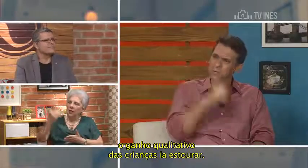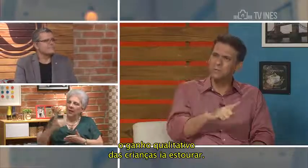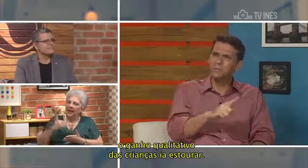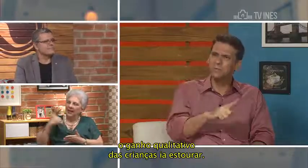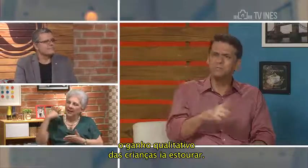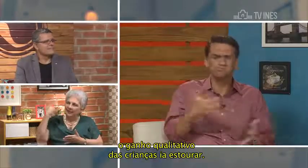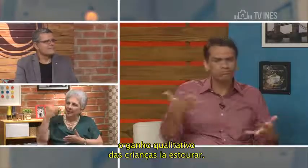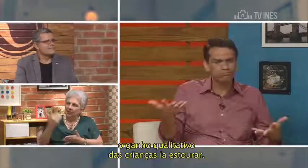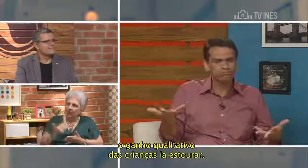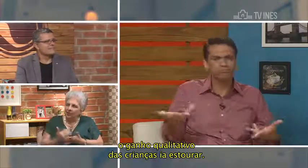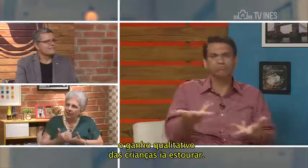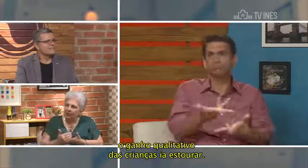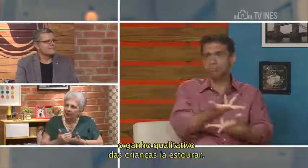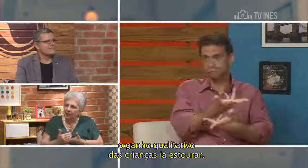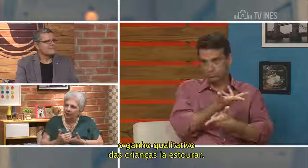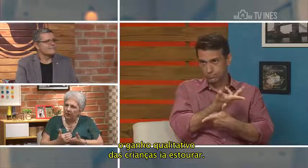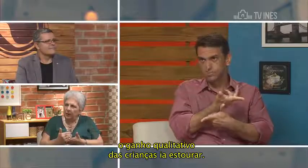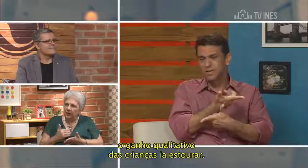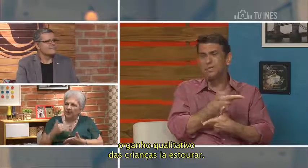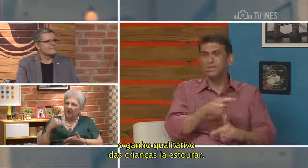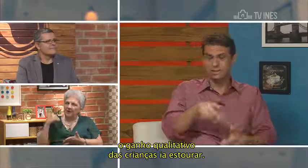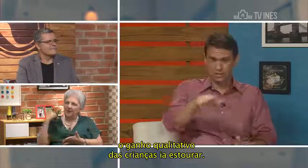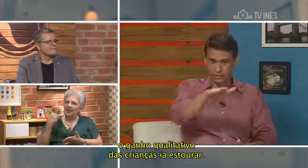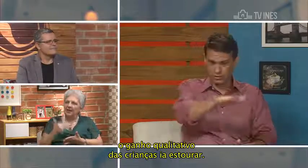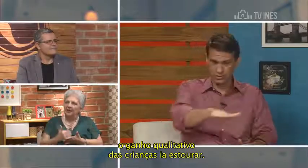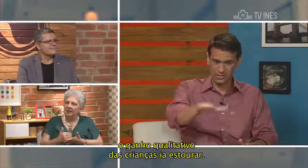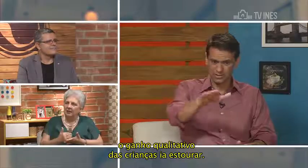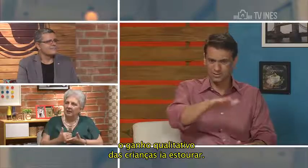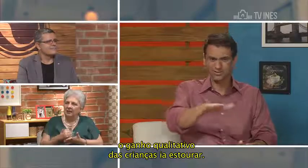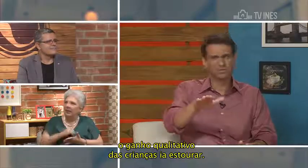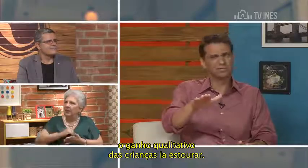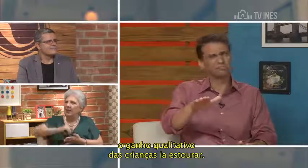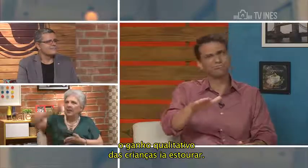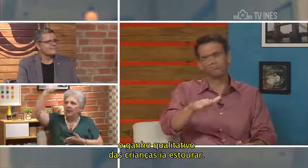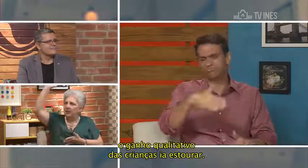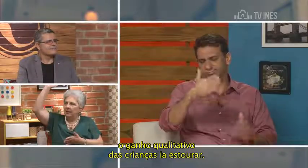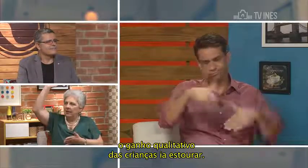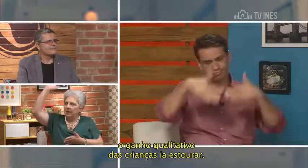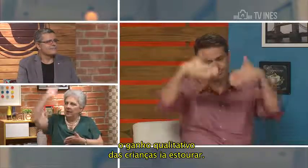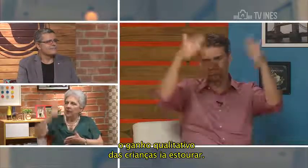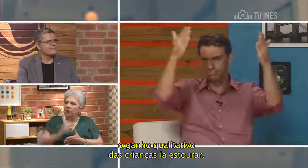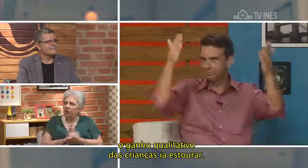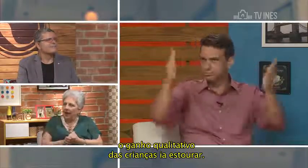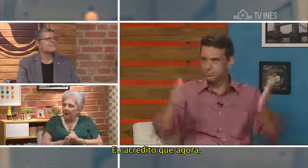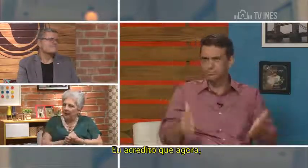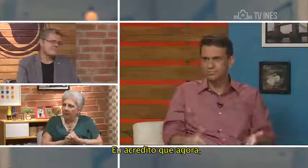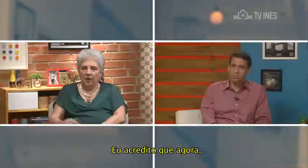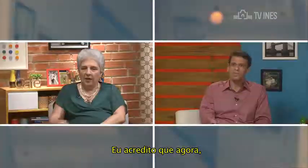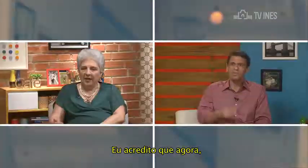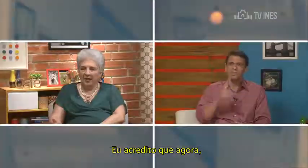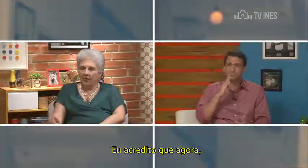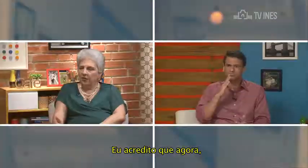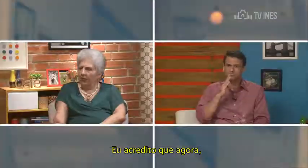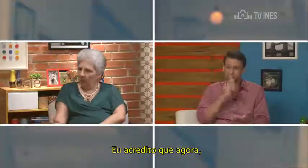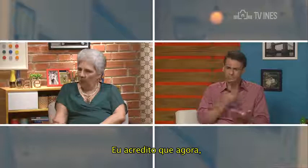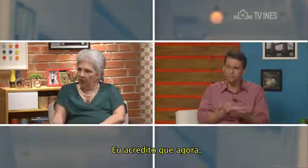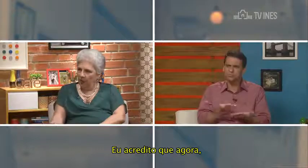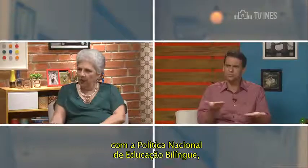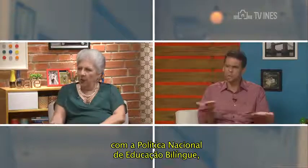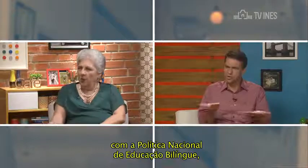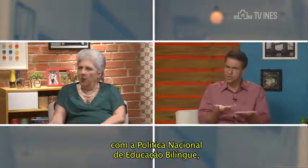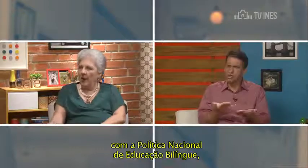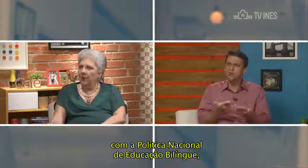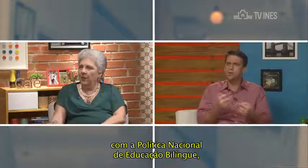Qualitativo Das crianças Ia Estourar Eu acredito Que